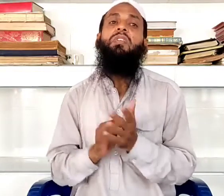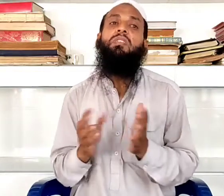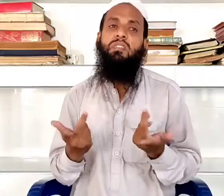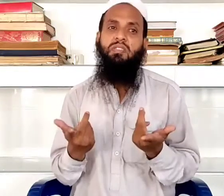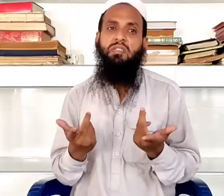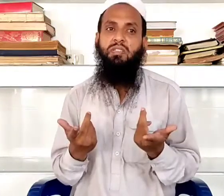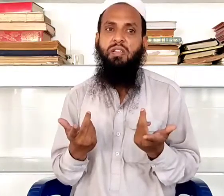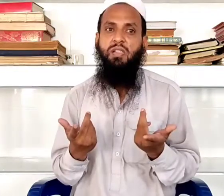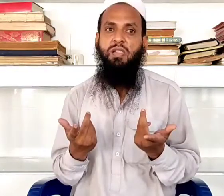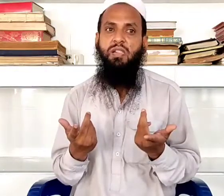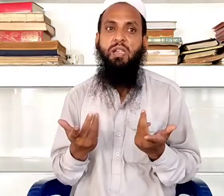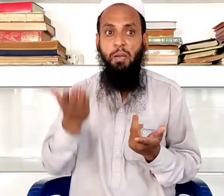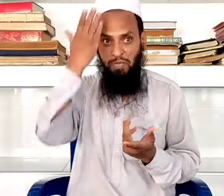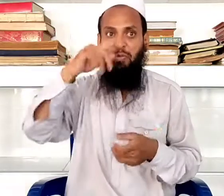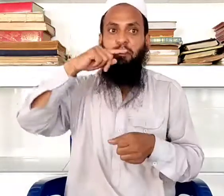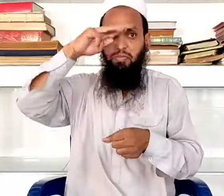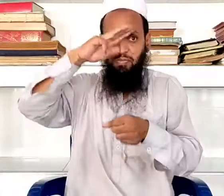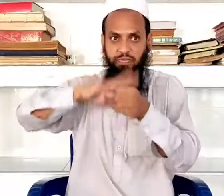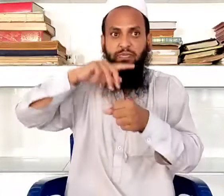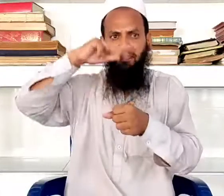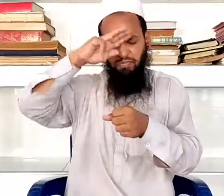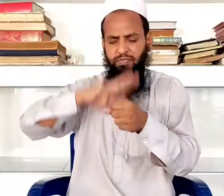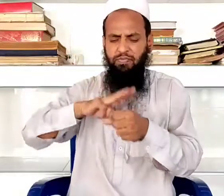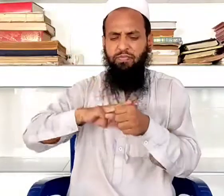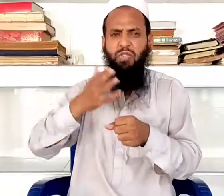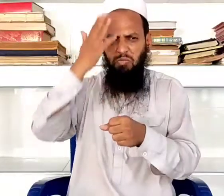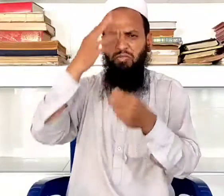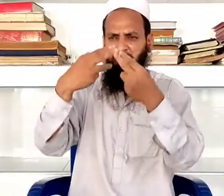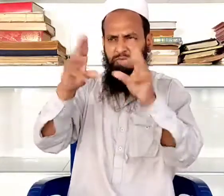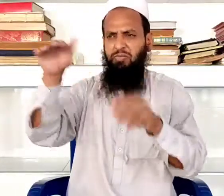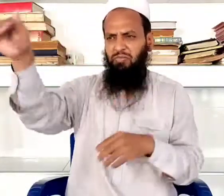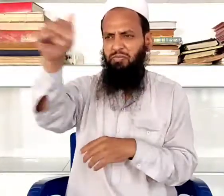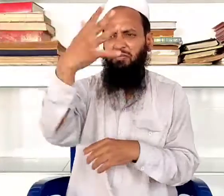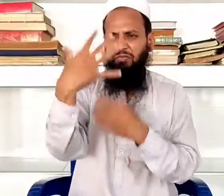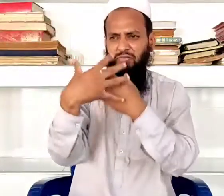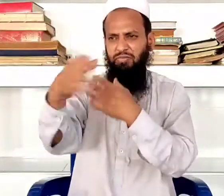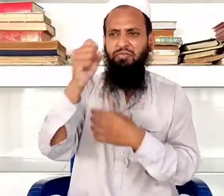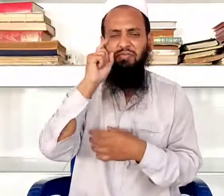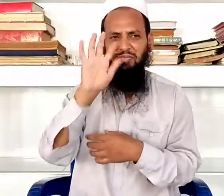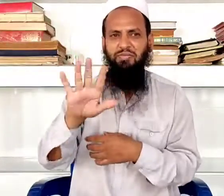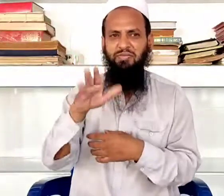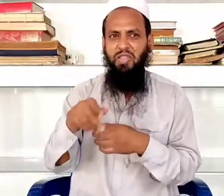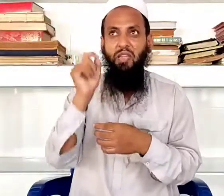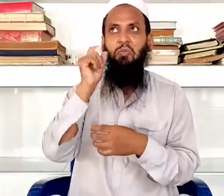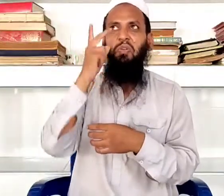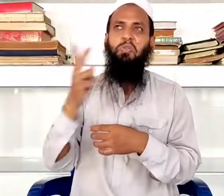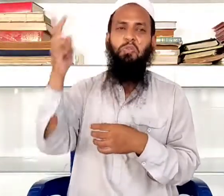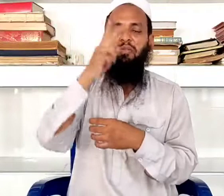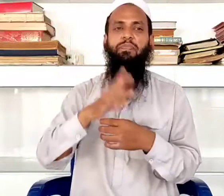خدا علی رضی اللہ تعالی عنہ شان و عظمت قرار فرماؤ تو نبی کریم صلی اللہ علیہ وسلم نے جب فرمایا